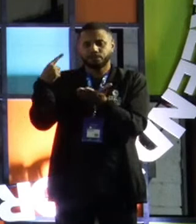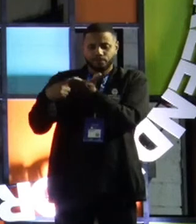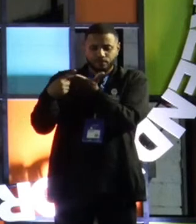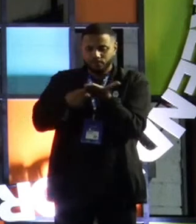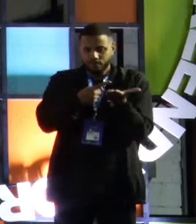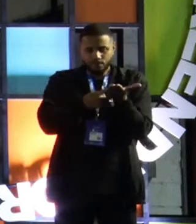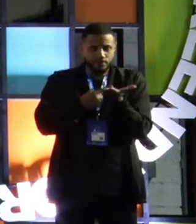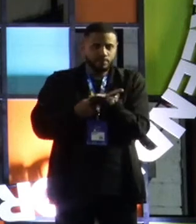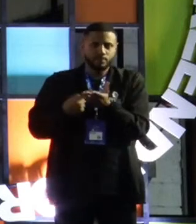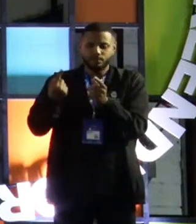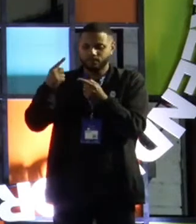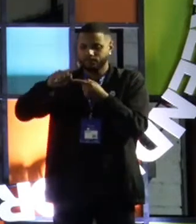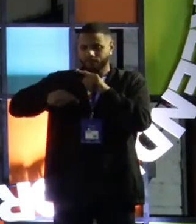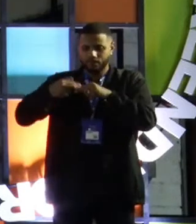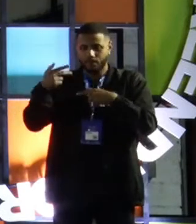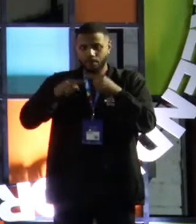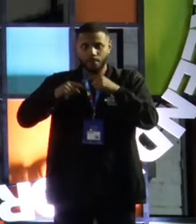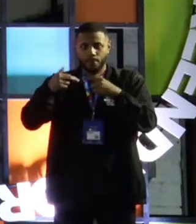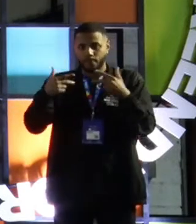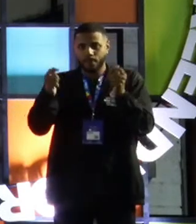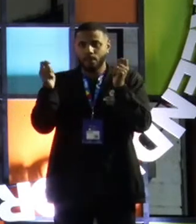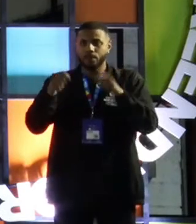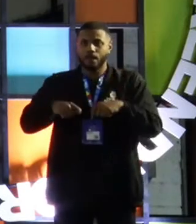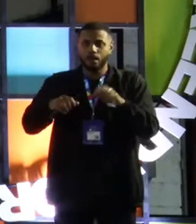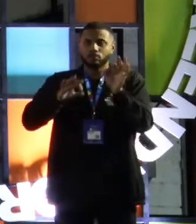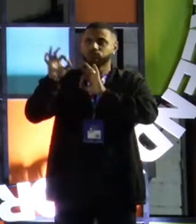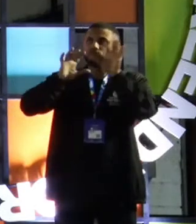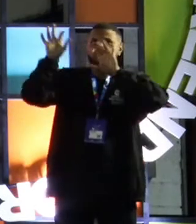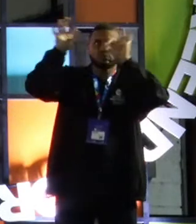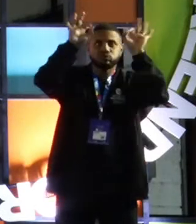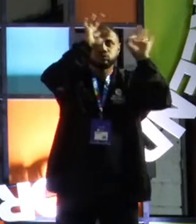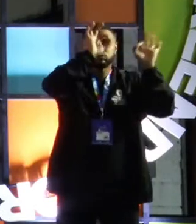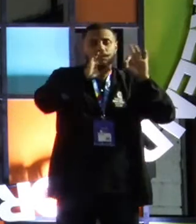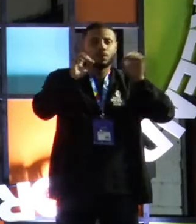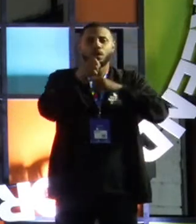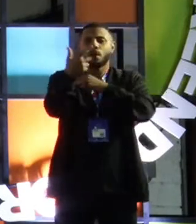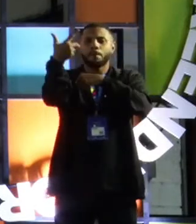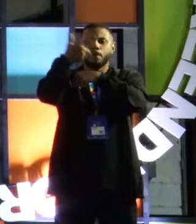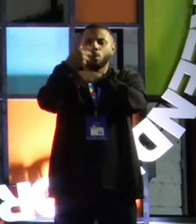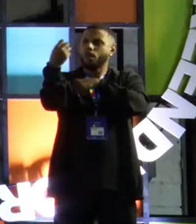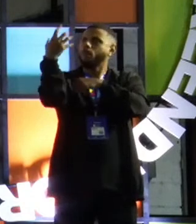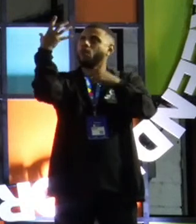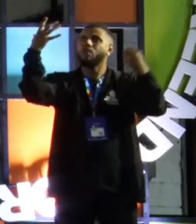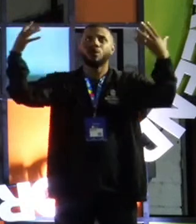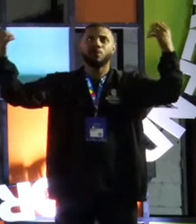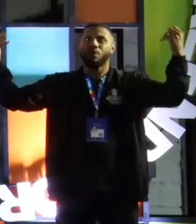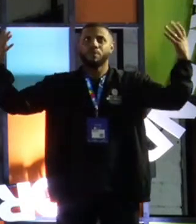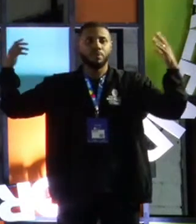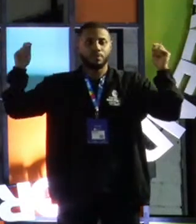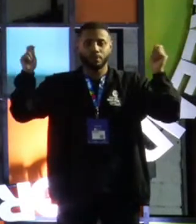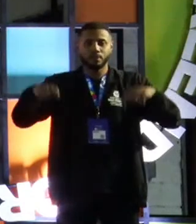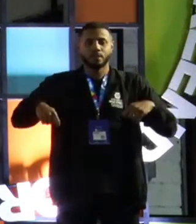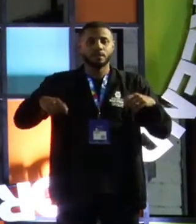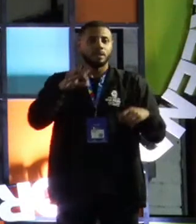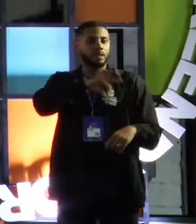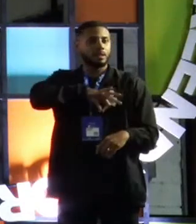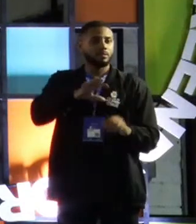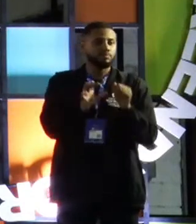comprou para incrementar o teu cenário, compre as suas luzes para fazer o teu cenário, mas tenha a sua renda fixa